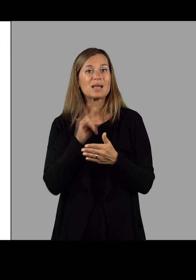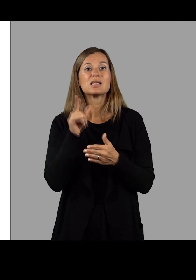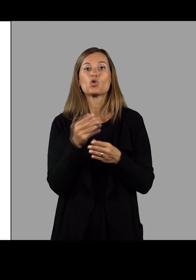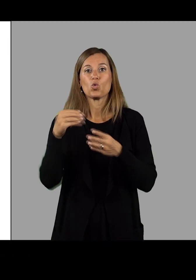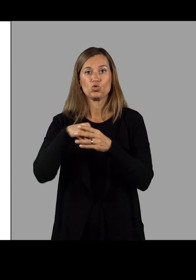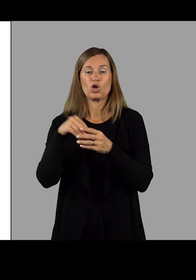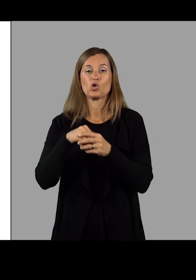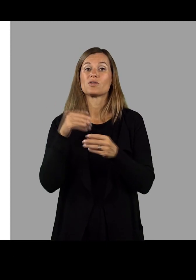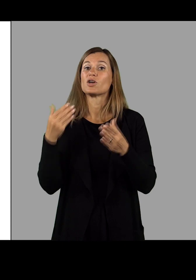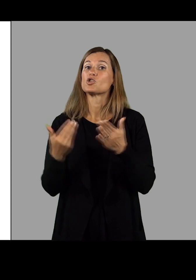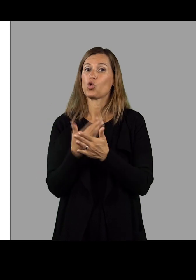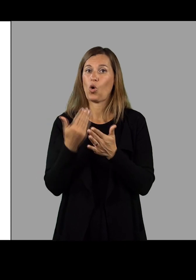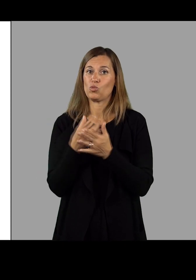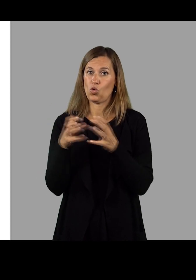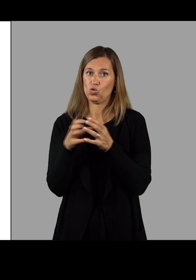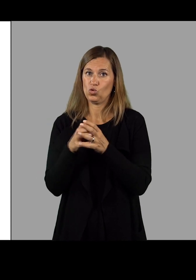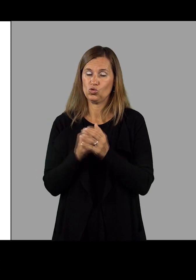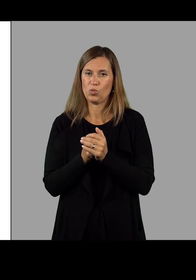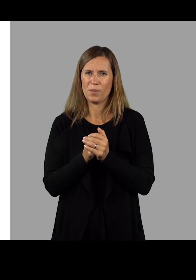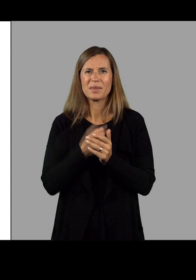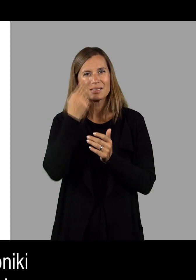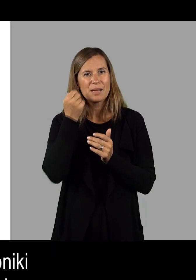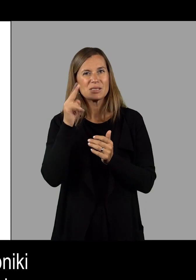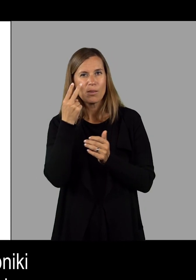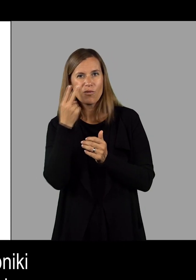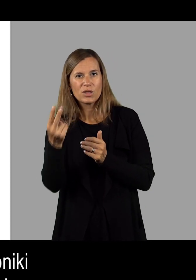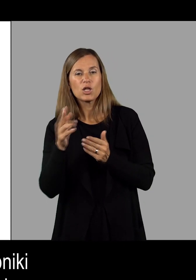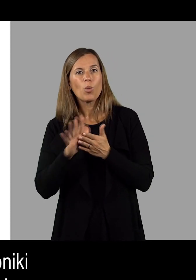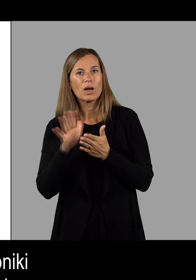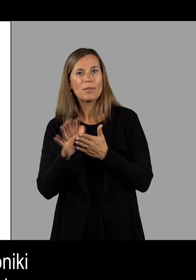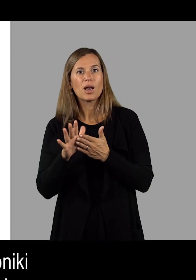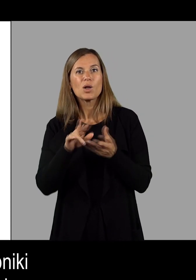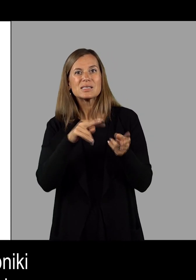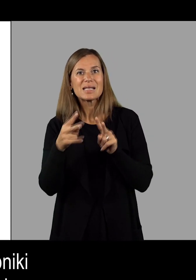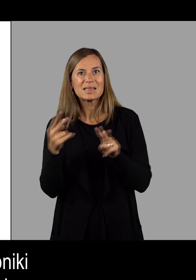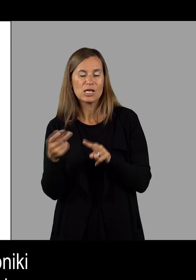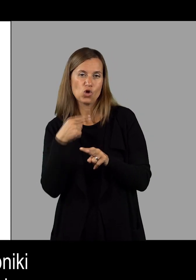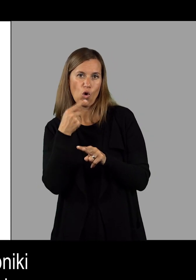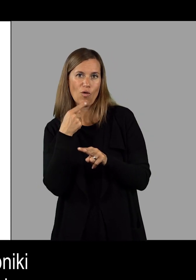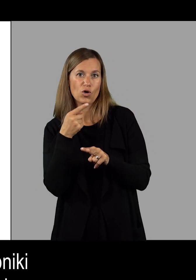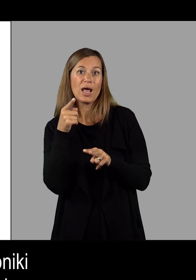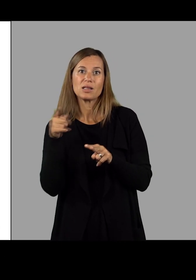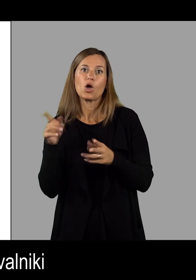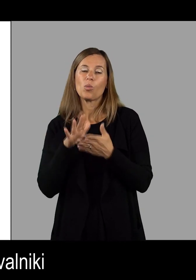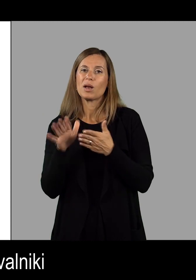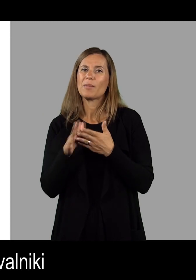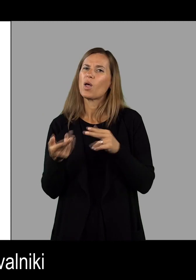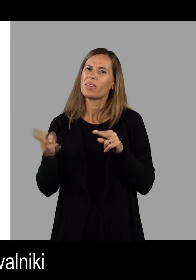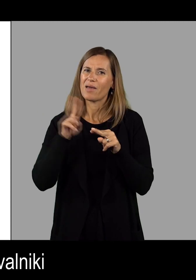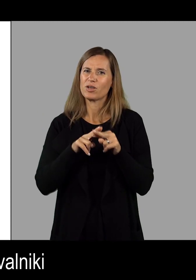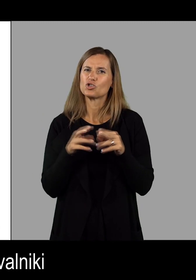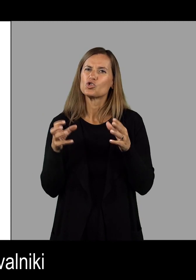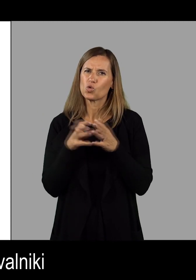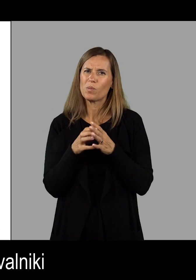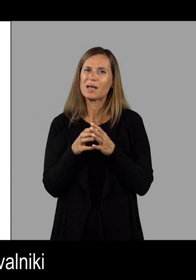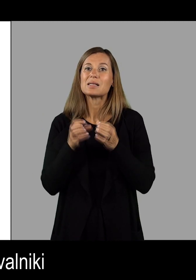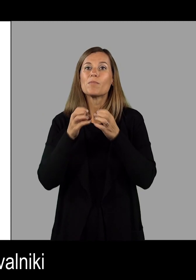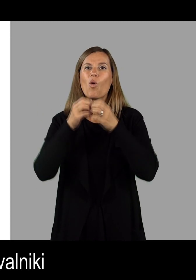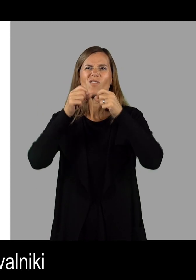njihovo vključenost v sodobno družbo. Slepi in slabovidni uporabniki sintezo govora uporabljajo največkrat